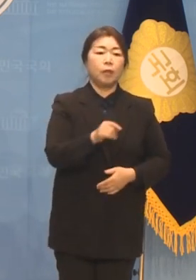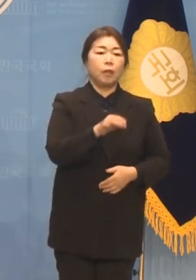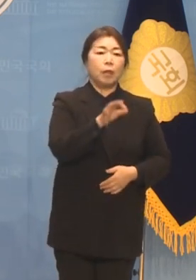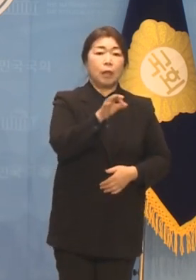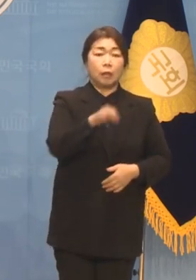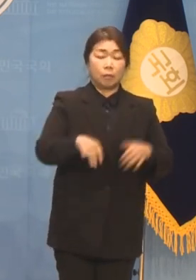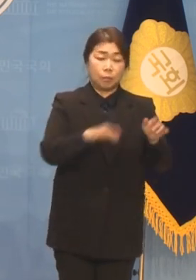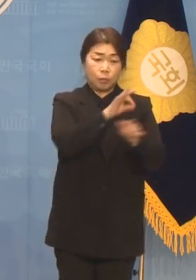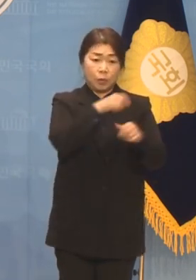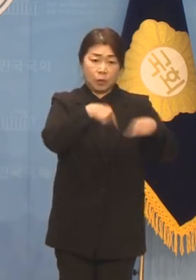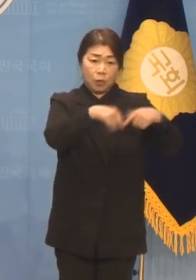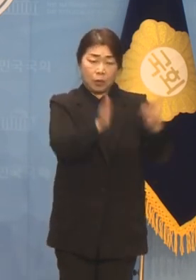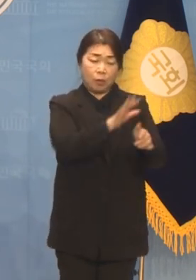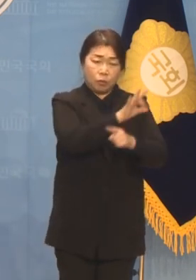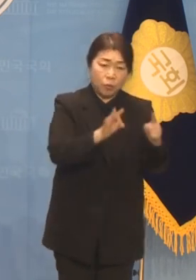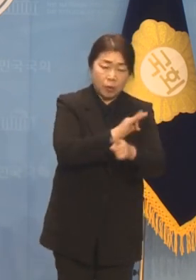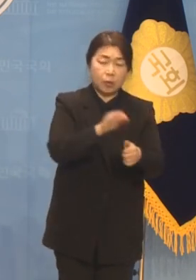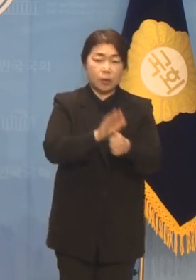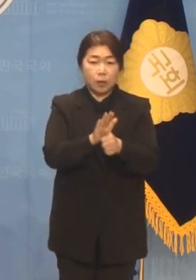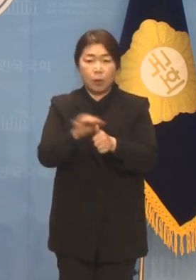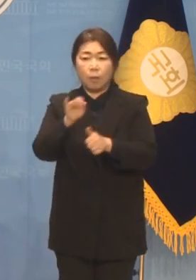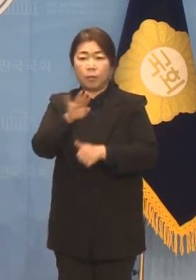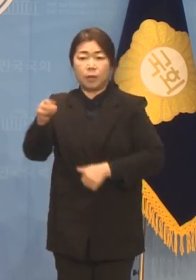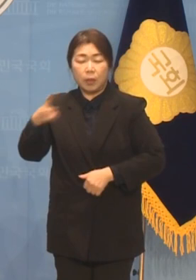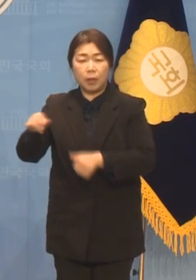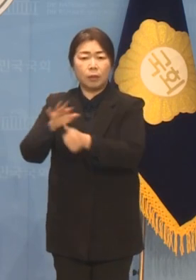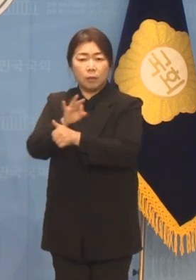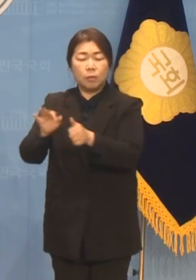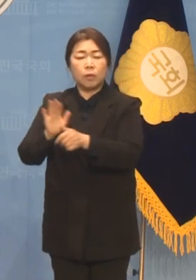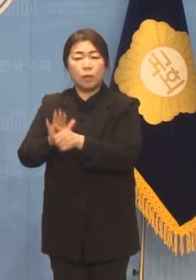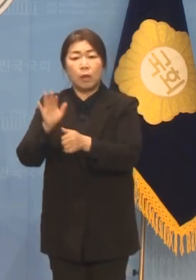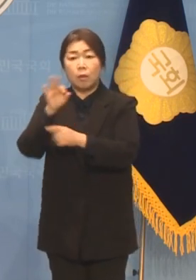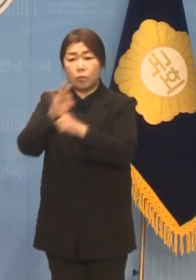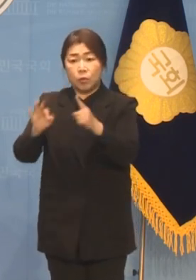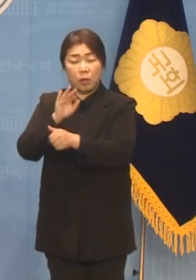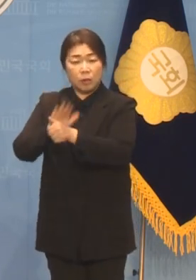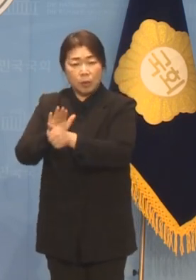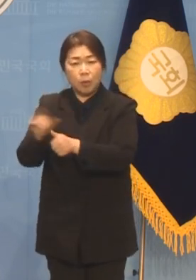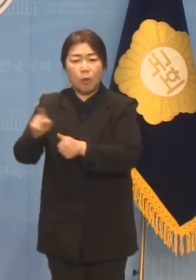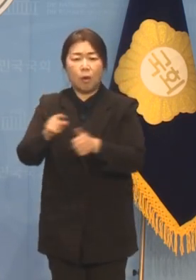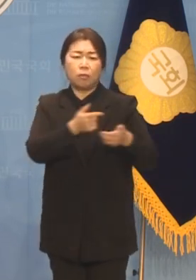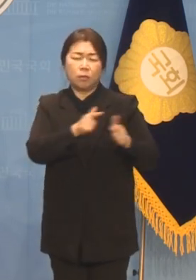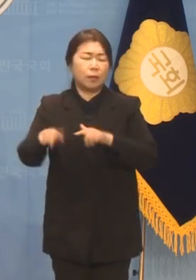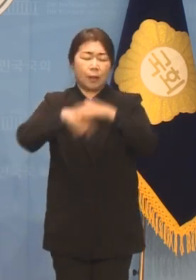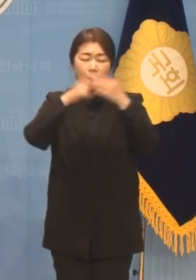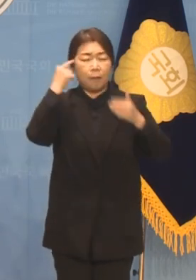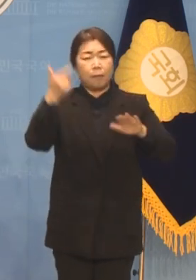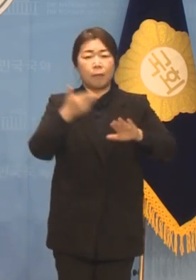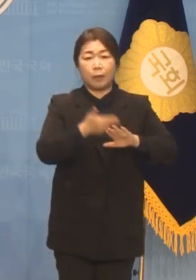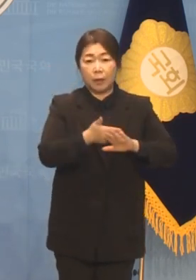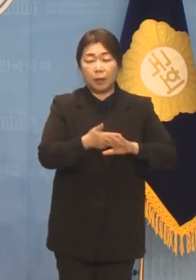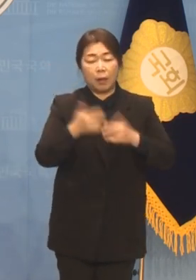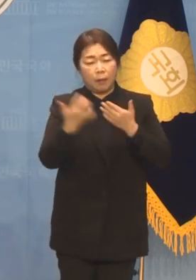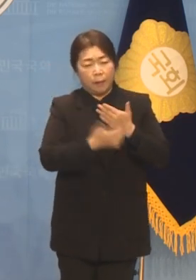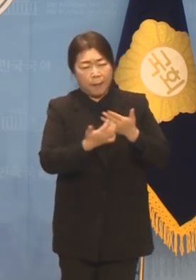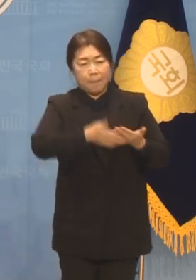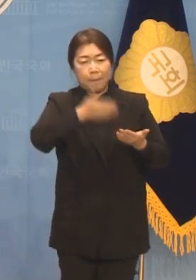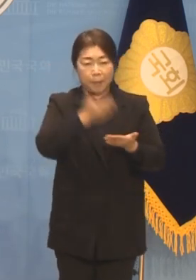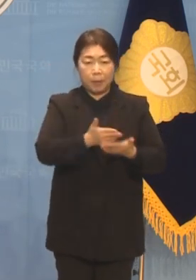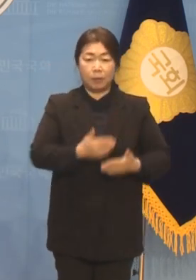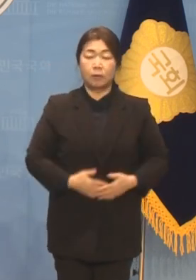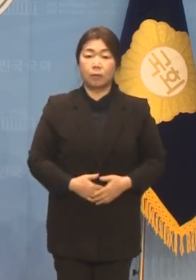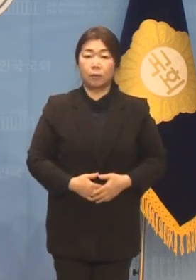논의에 대해 분명하게 반대합니다. 그것이야말로 꼼수이고 개혁을 포기하겠다는 선언일